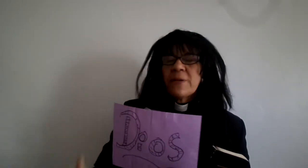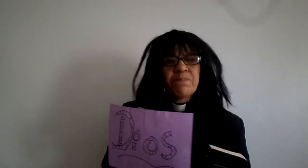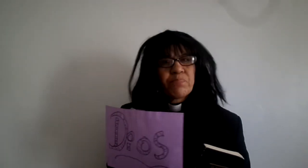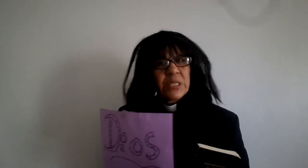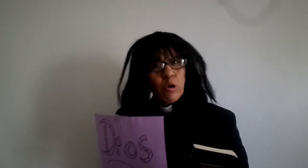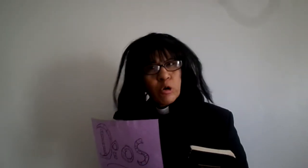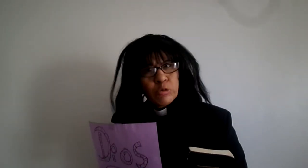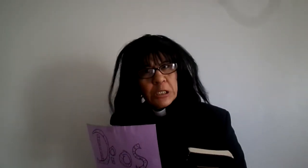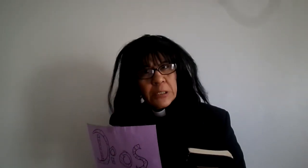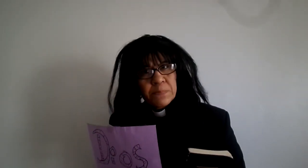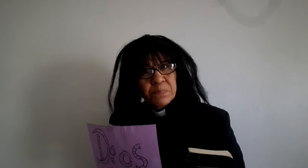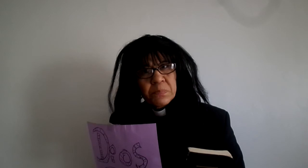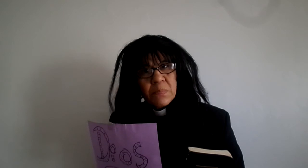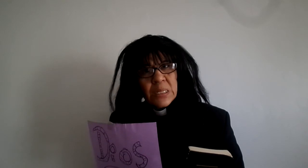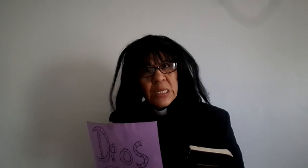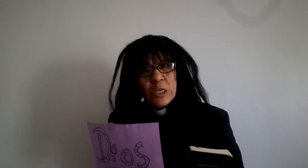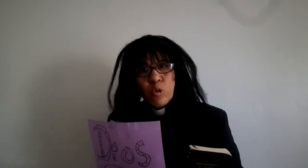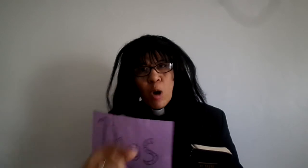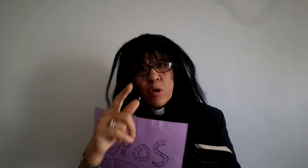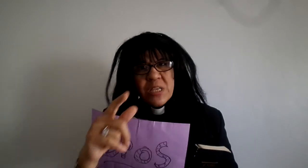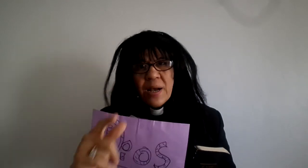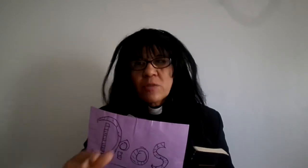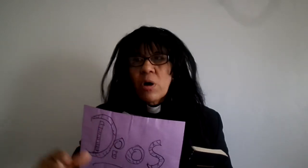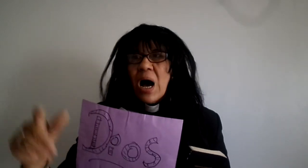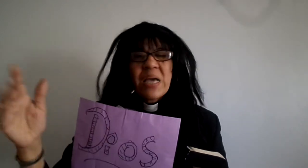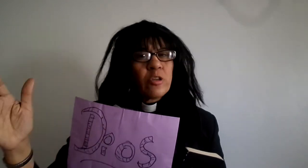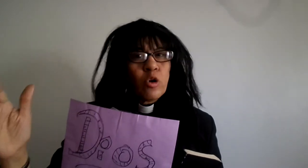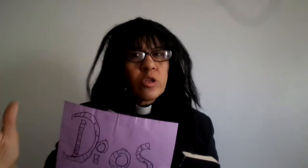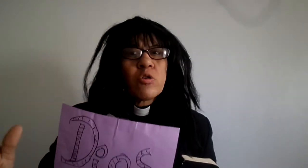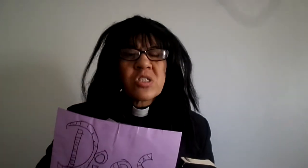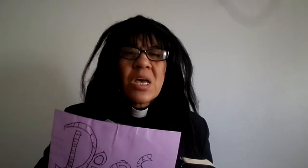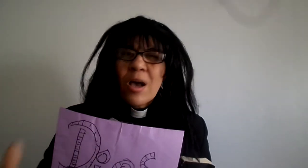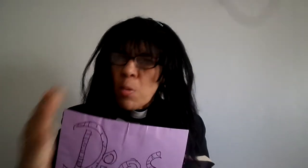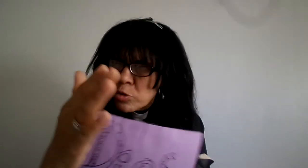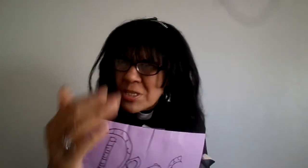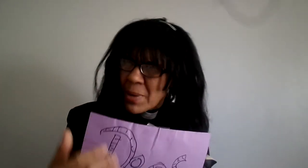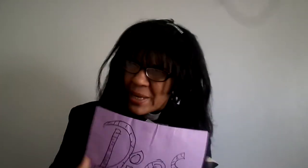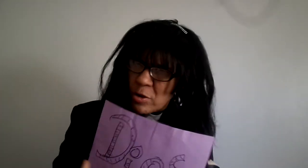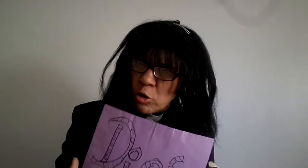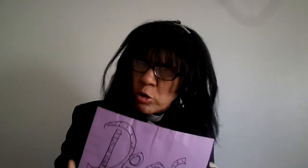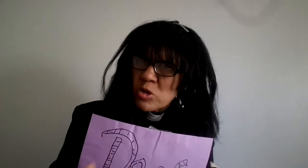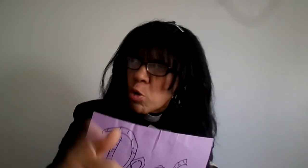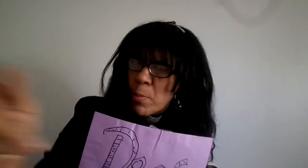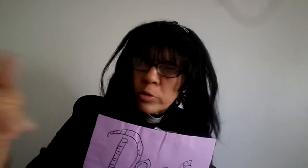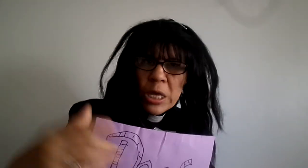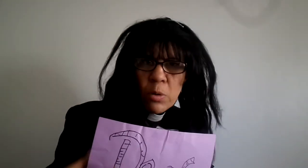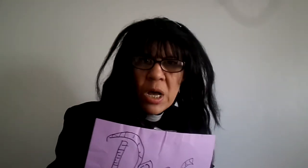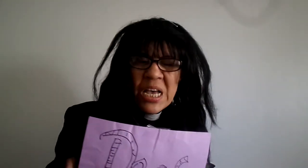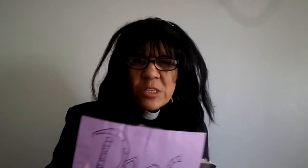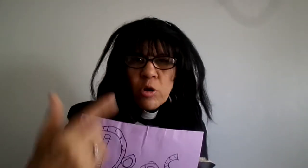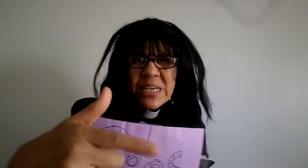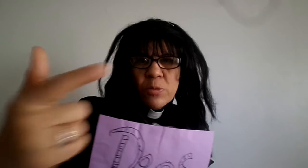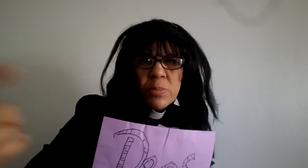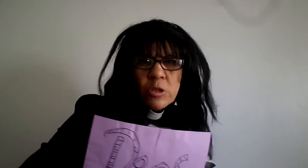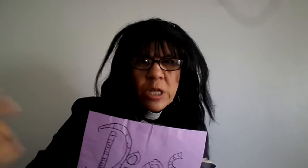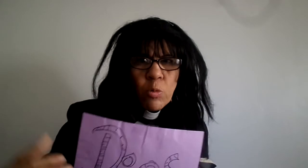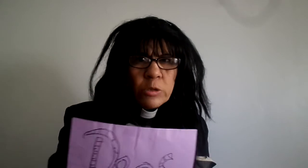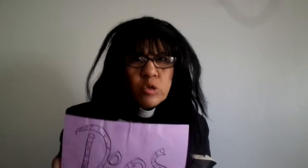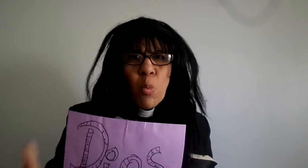de los que tú tienes. Y tú como sangano, ay Dios lo dijo así, ¿cómo tú sabes que Dios lo dio? Eso es un embutero, eso es lo que hace viviendo del cuento, es un